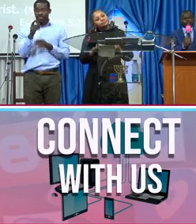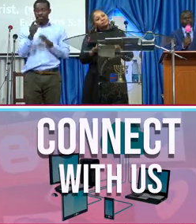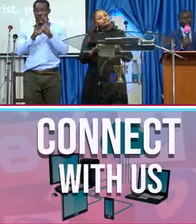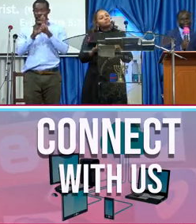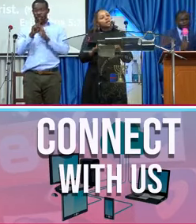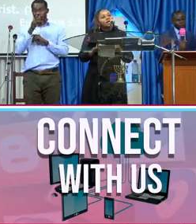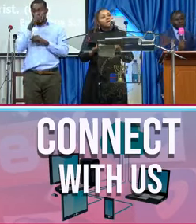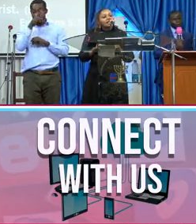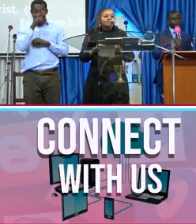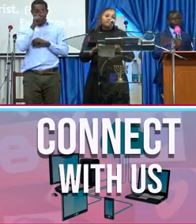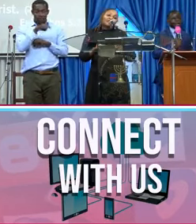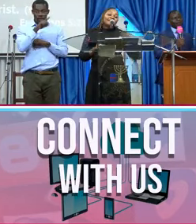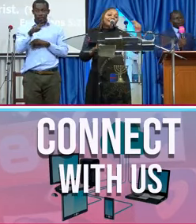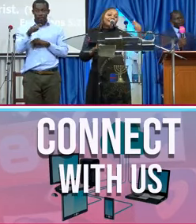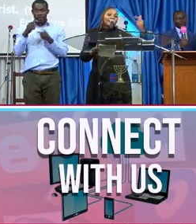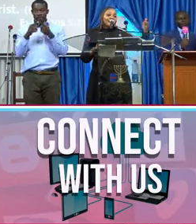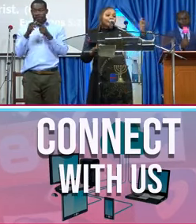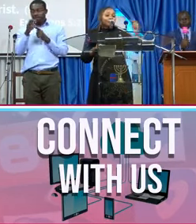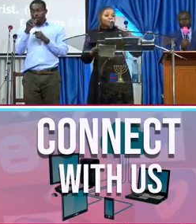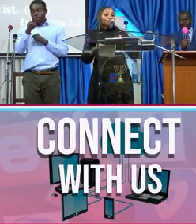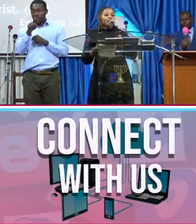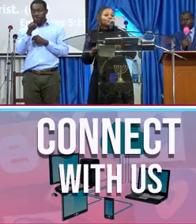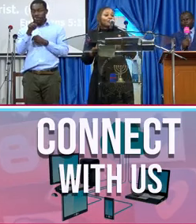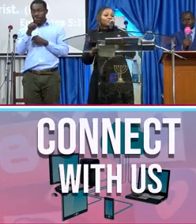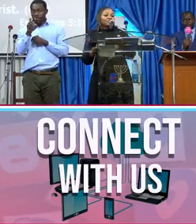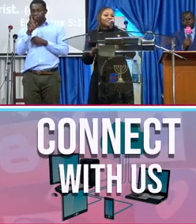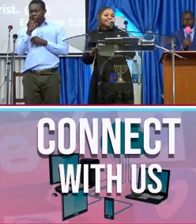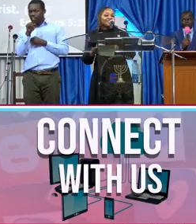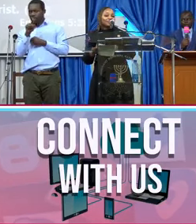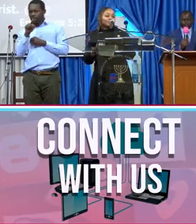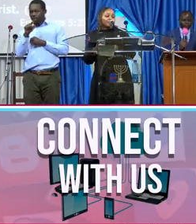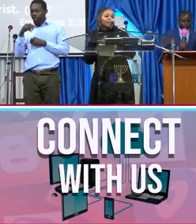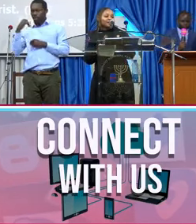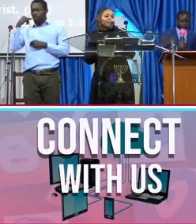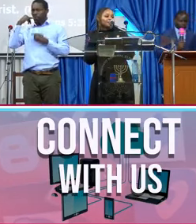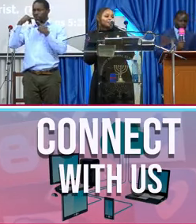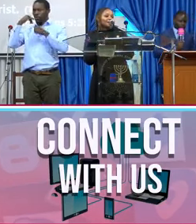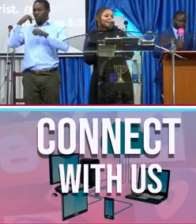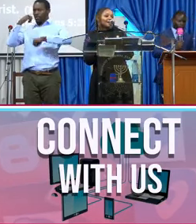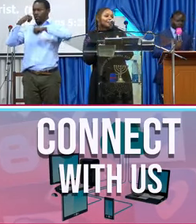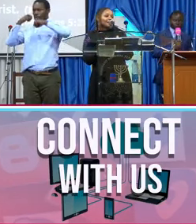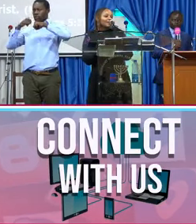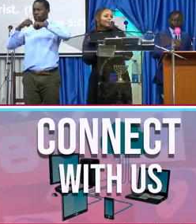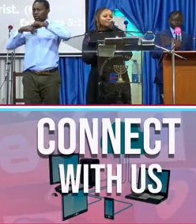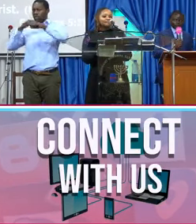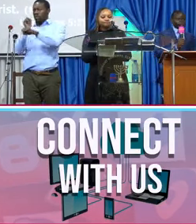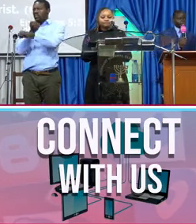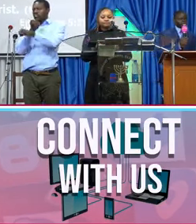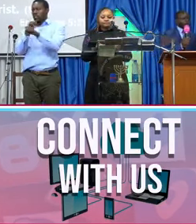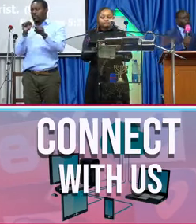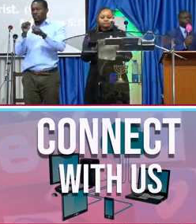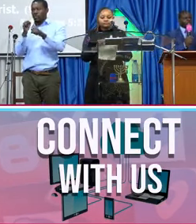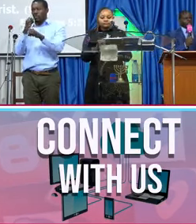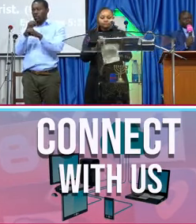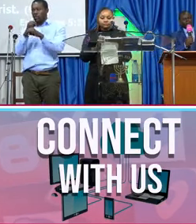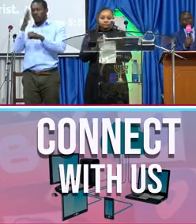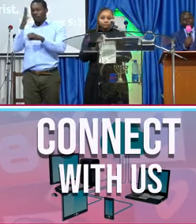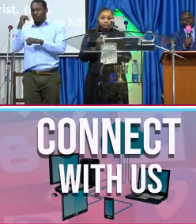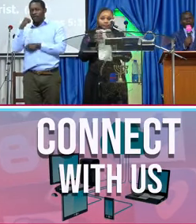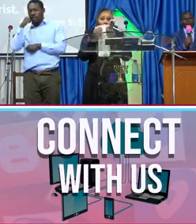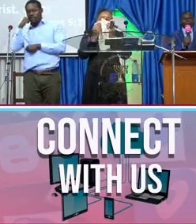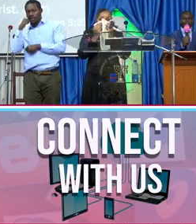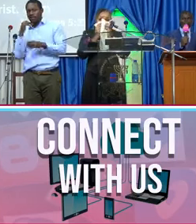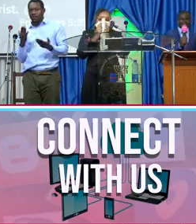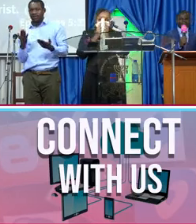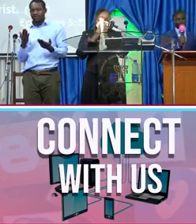Unawaambia kudanganya ni vibaya. They happen upon you calling your boss and telling them today I can't come into work, I am unwell. Kisha wanakusikia unapigia